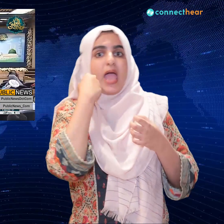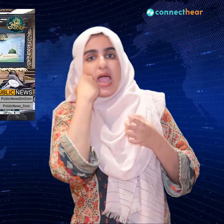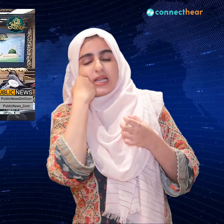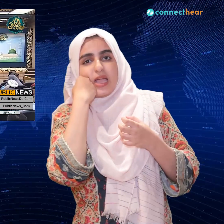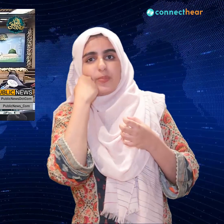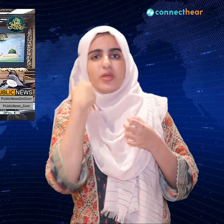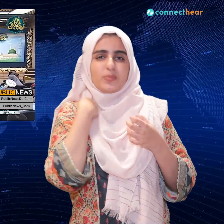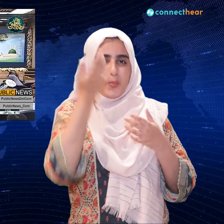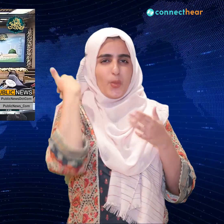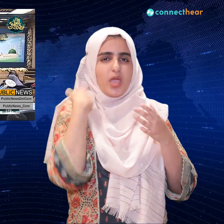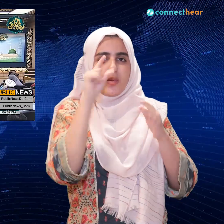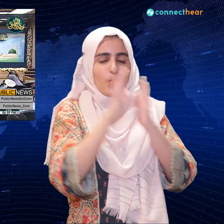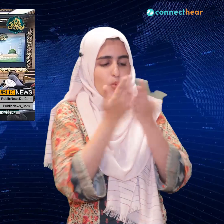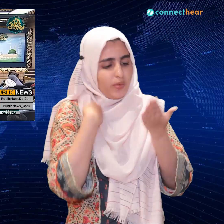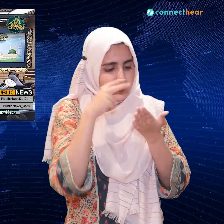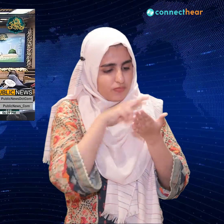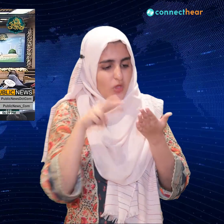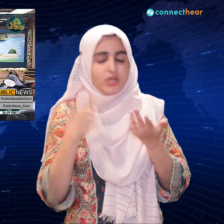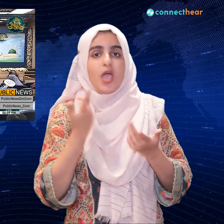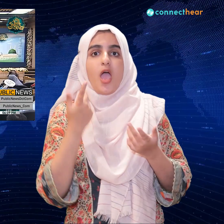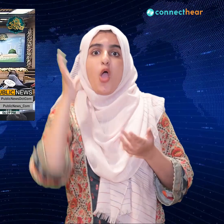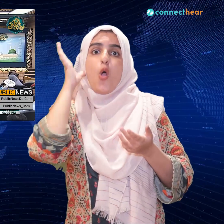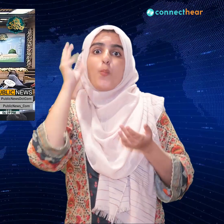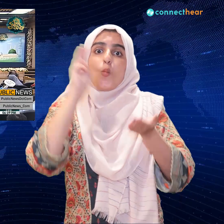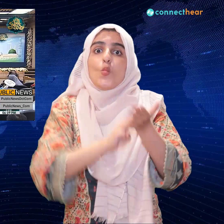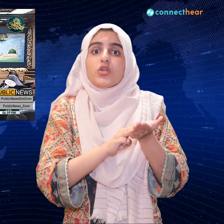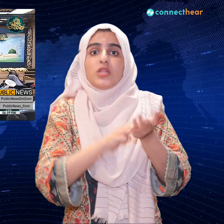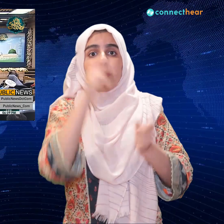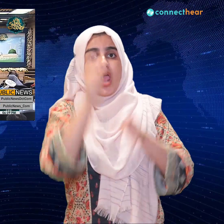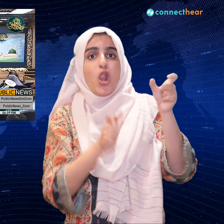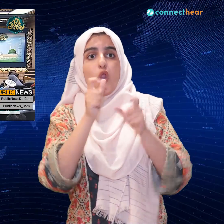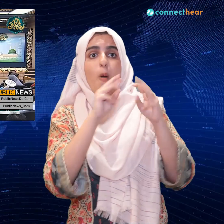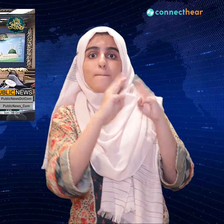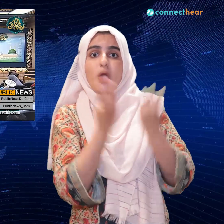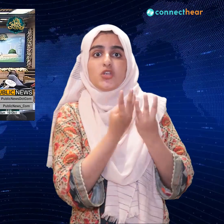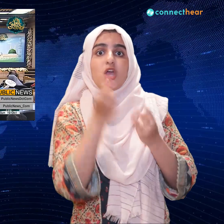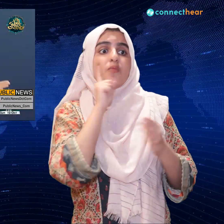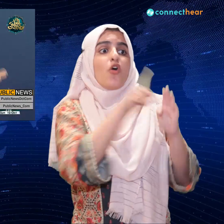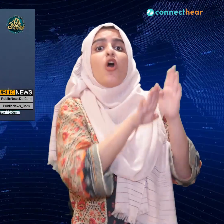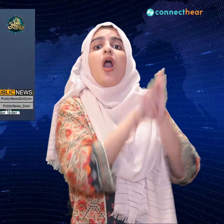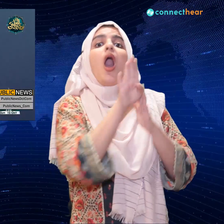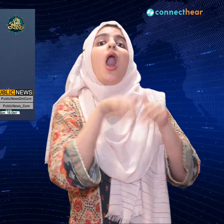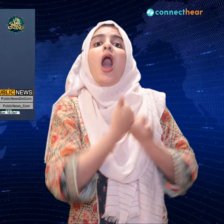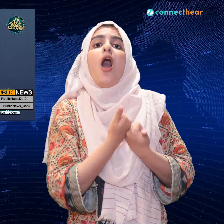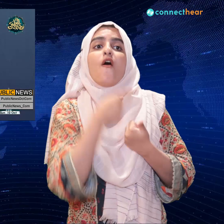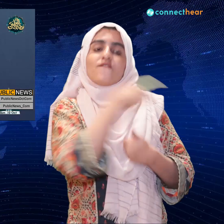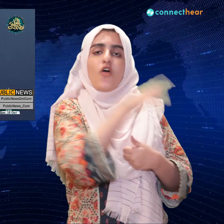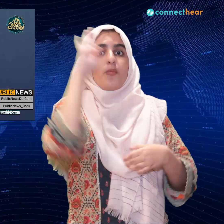میں ان کا پڑھ رہا تھا، انہوں نے کہا کہ مسلمان معاشرہ جب بھی اٹھتا ہے تو ہمیشہ وہ